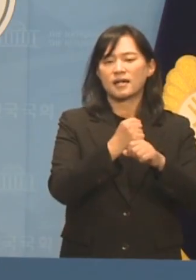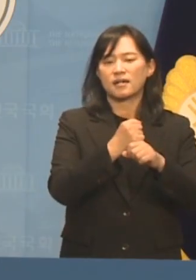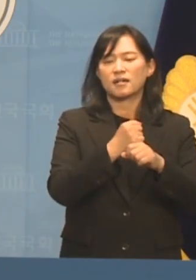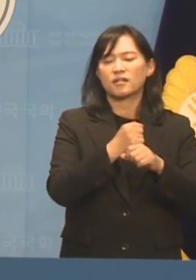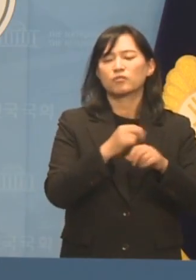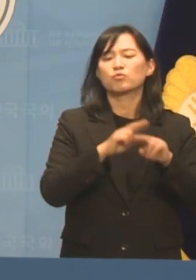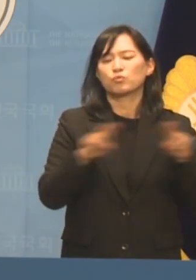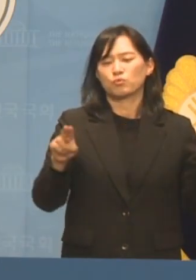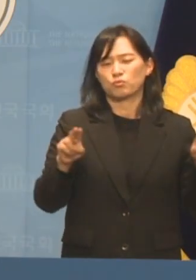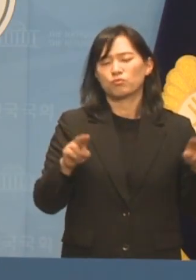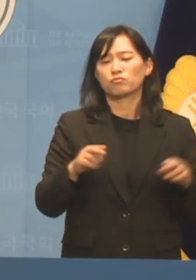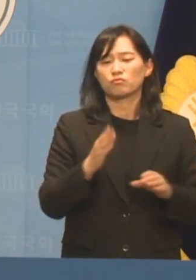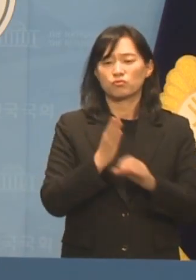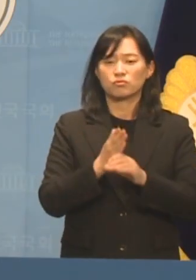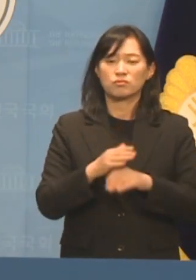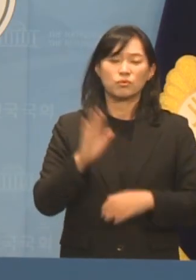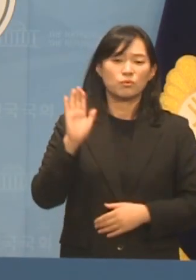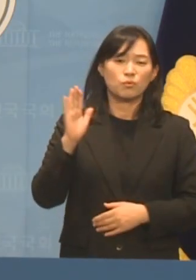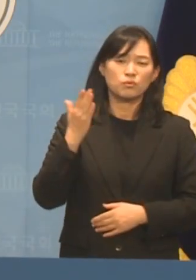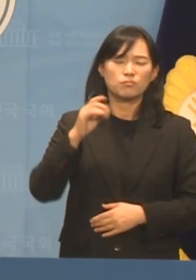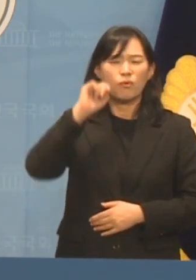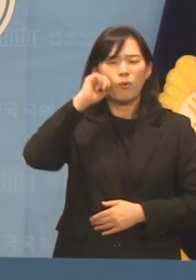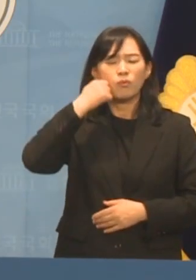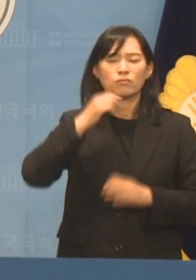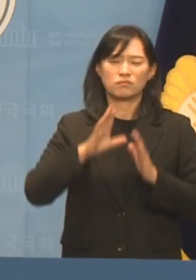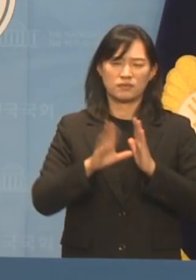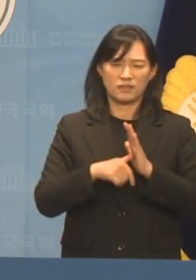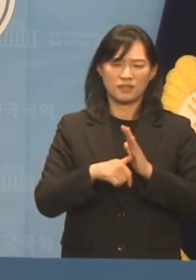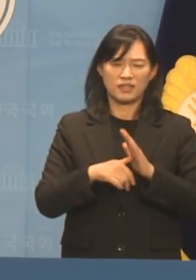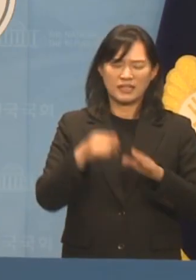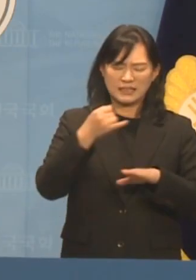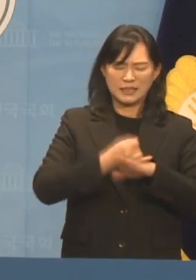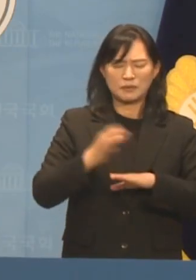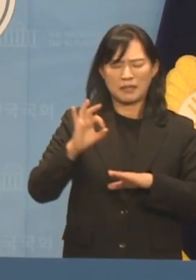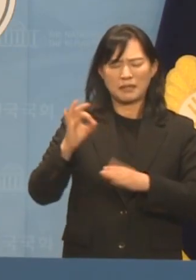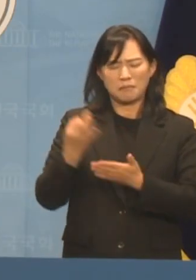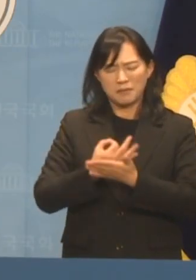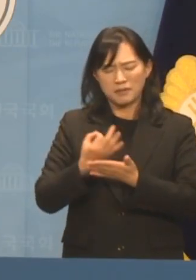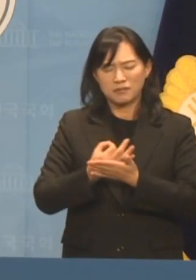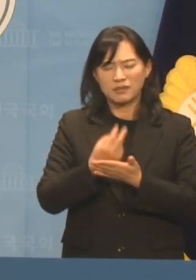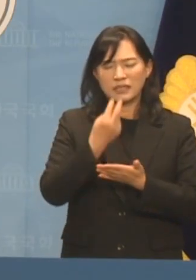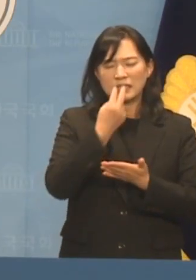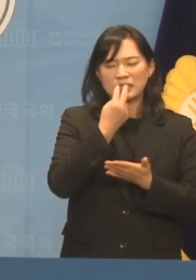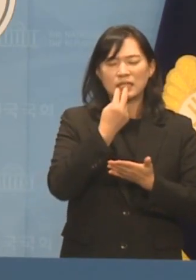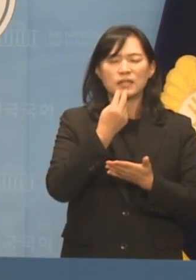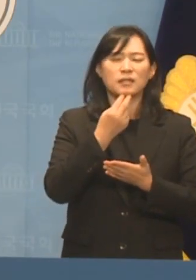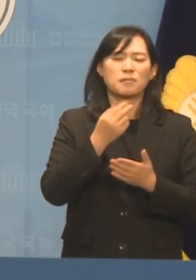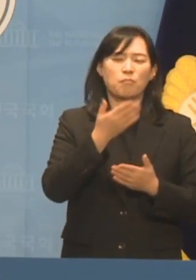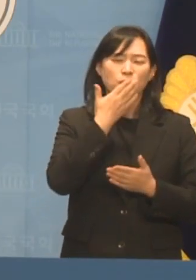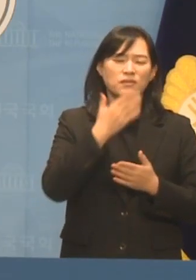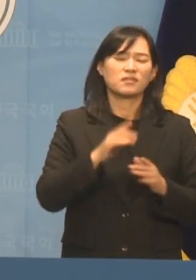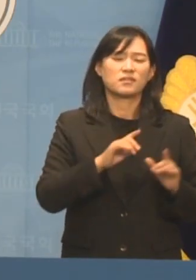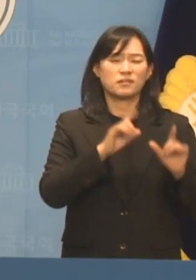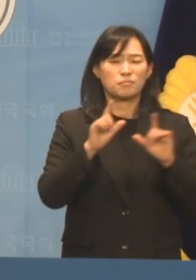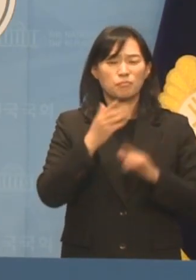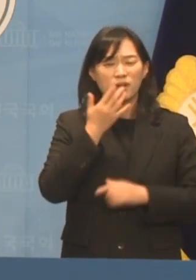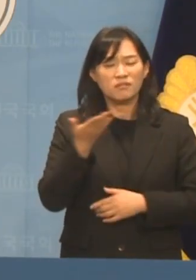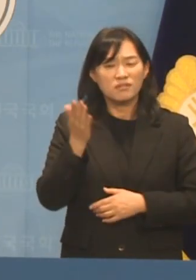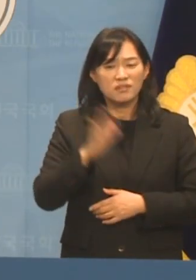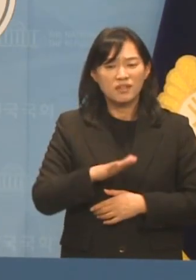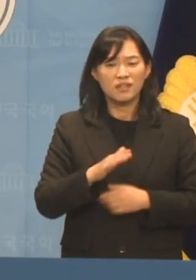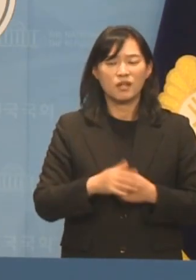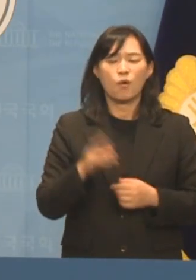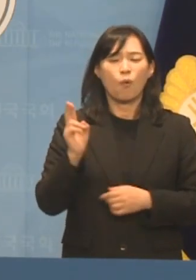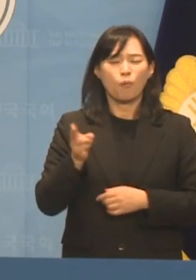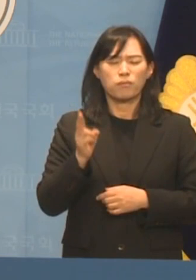당하고 있다고 합니다. 요즘 같은 어려운 때 최저임금이라도 받아야 생계가 유지되는데 홈플러스 사태는